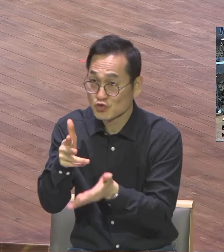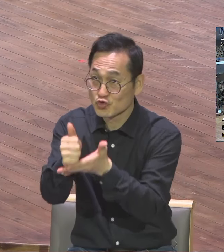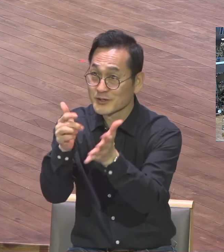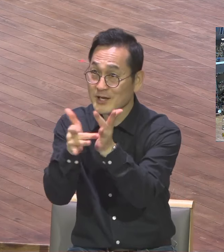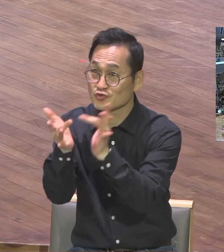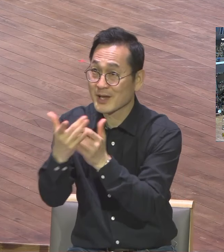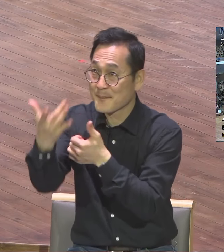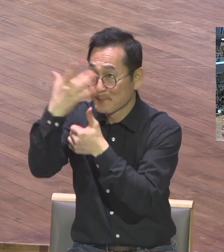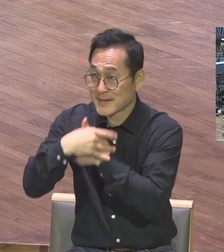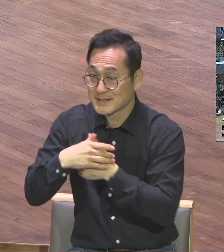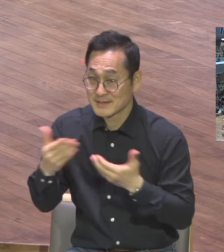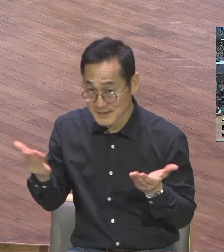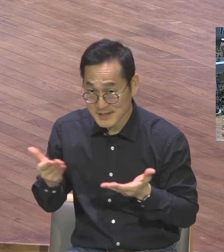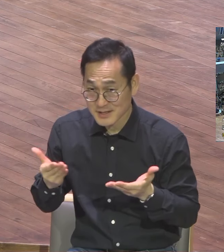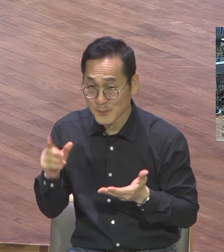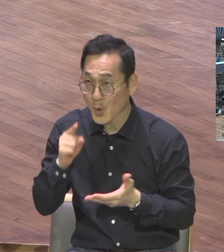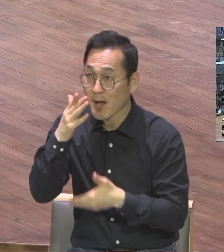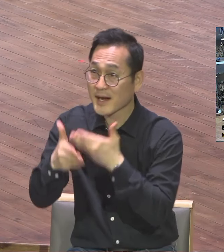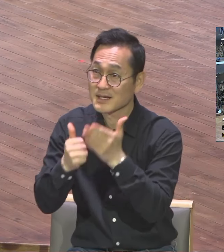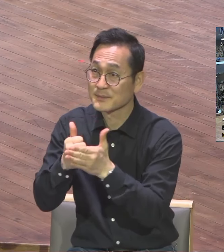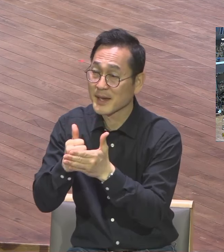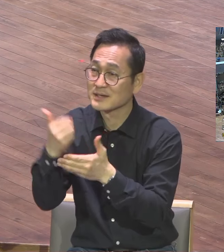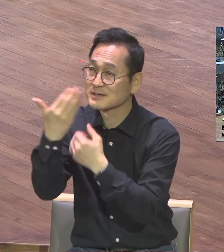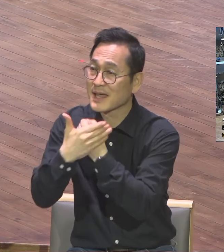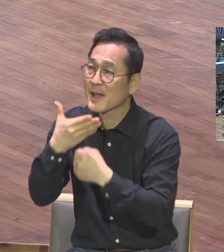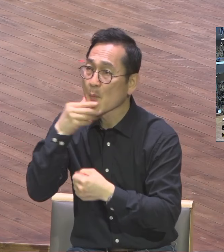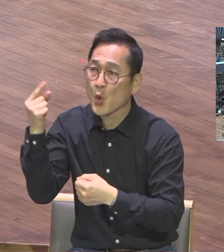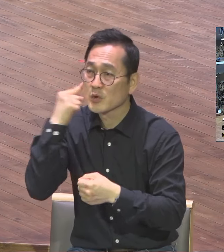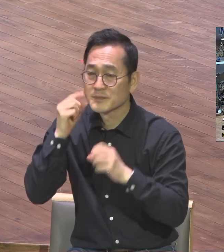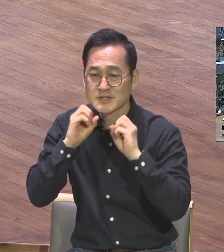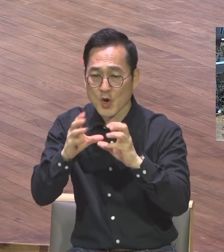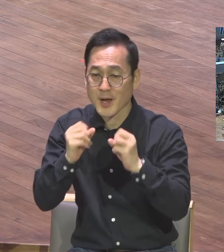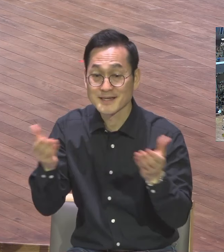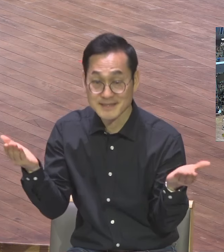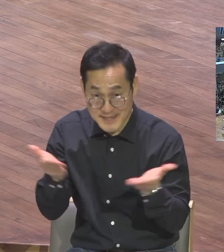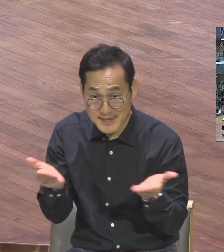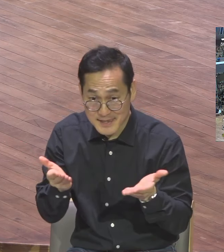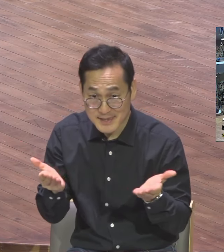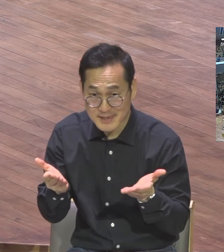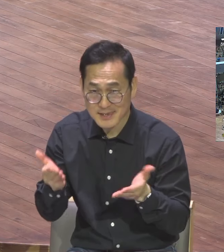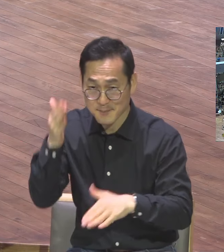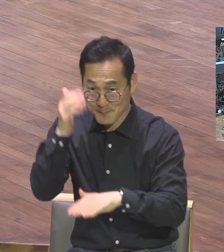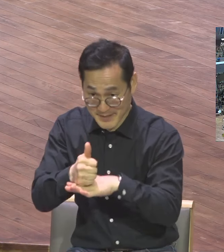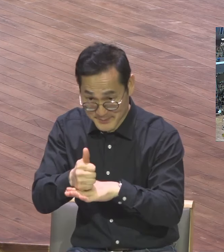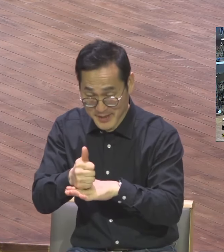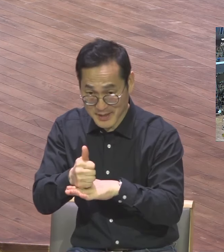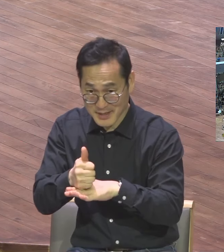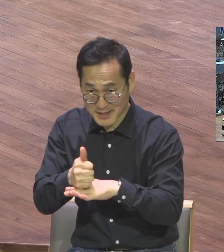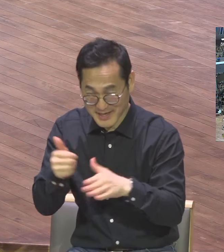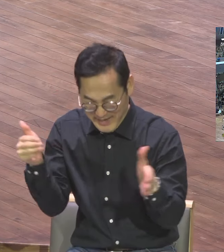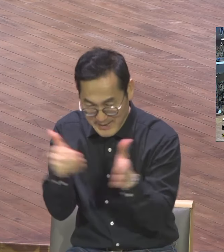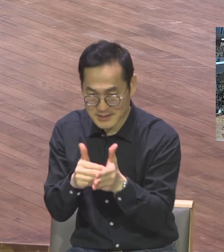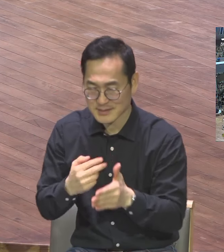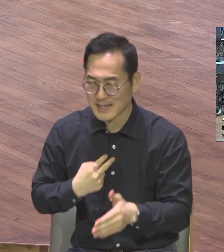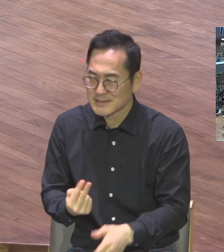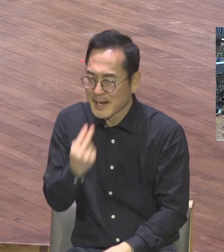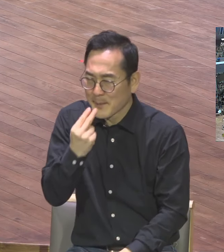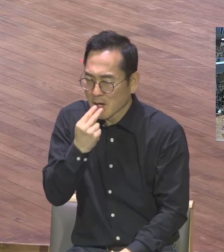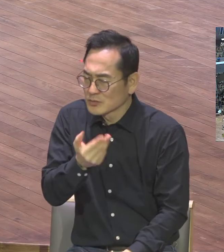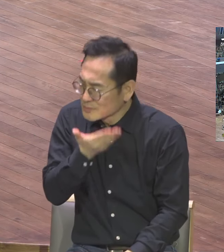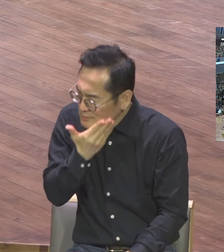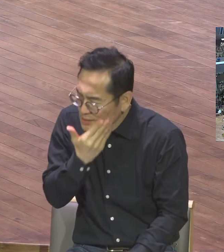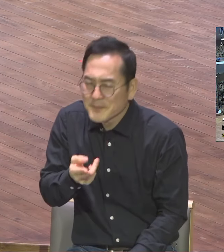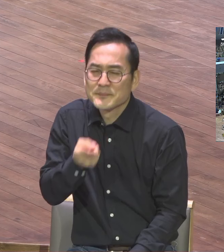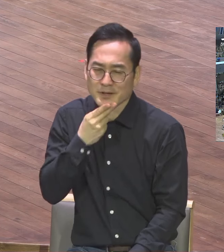쓰게 받은 사명 곧 하나님의 은혜의 복음을 증언하는 일을 마치라 하면 내 생명조차도 조금도 귀한